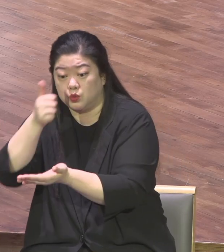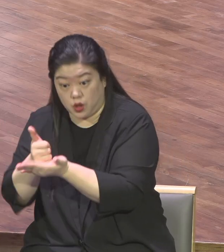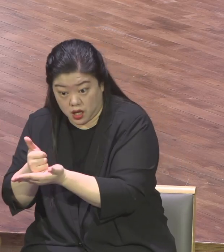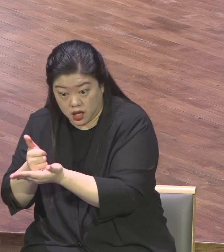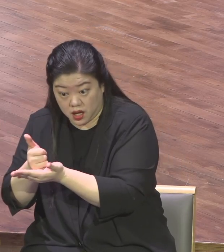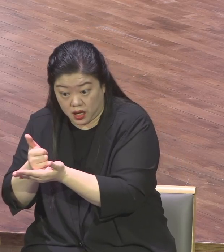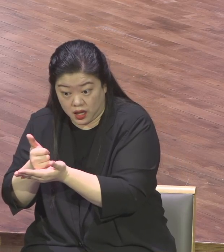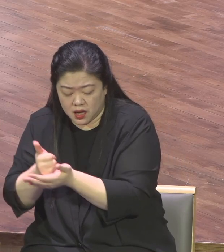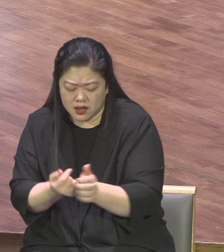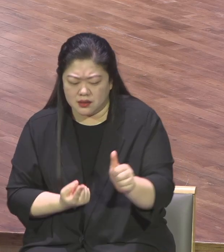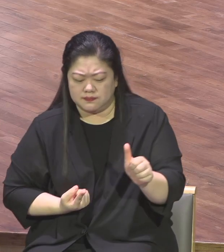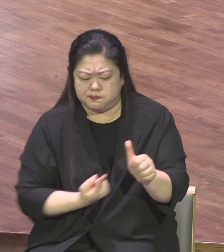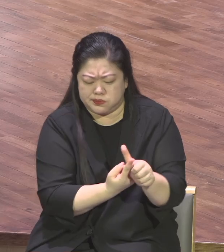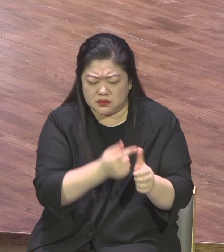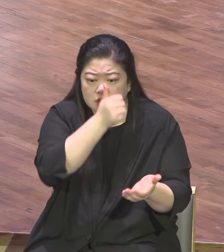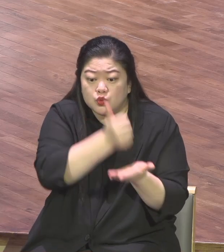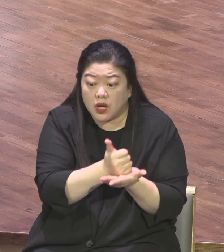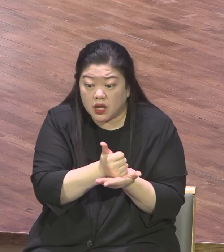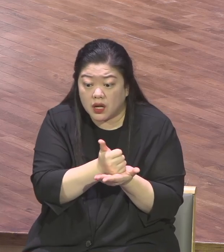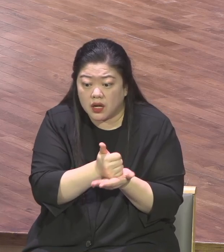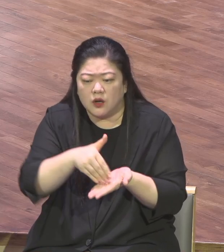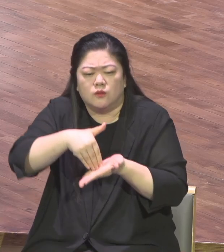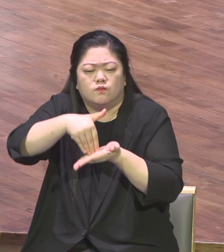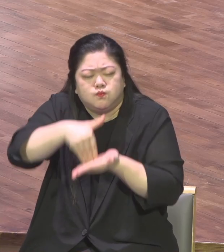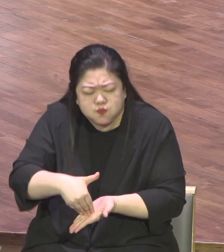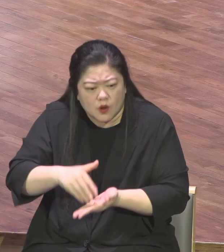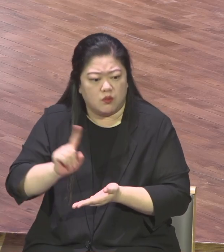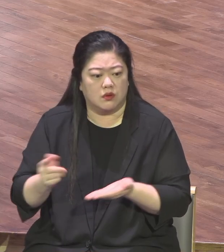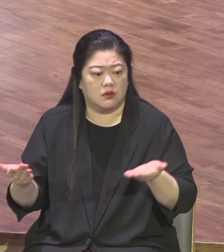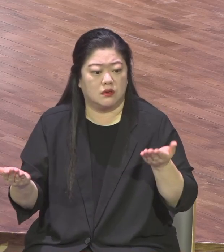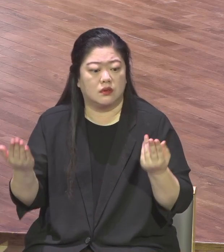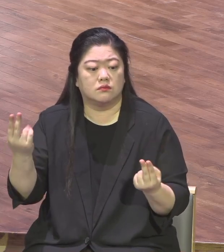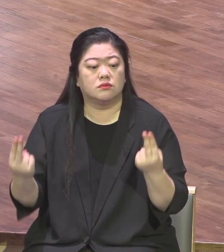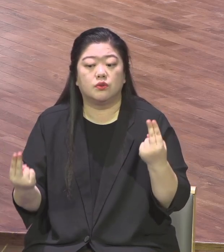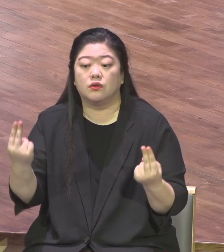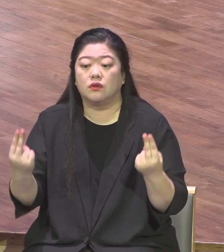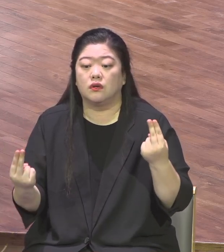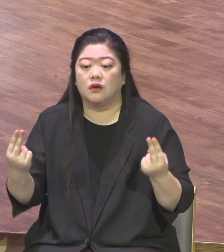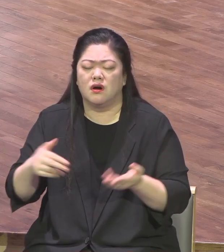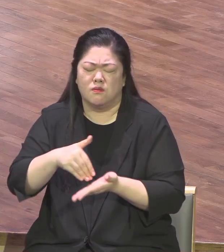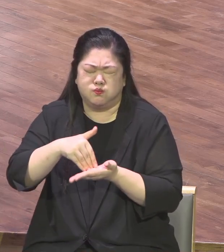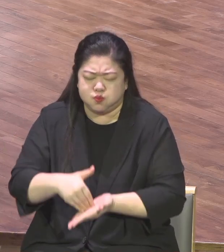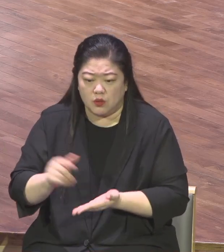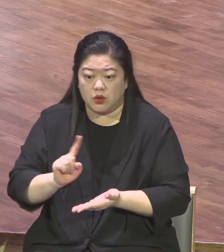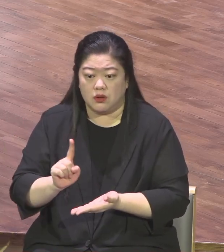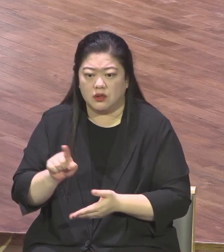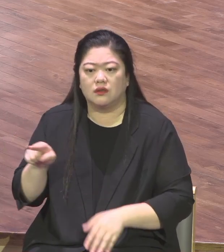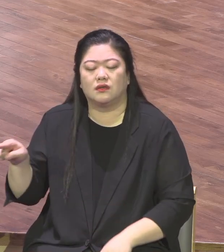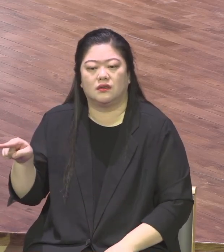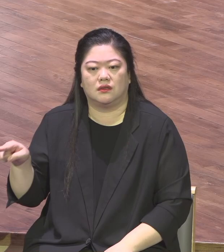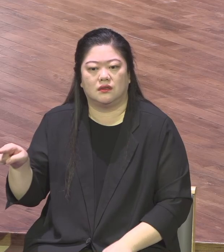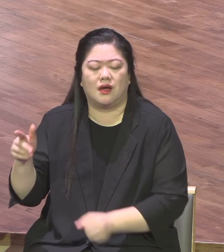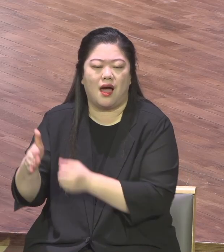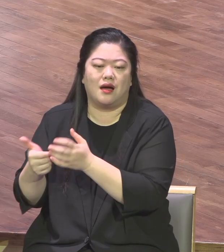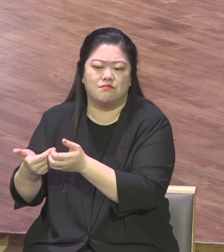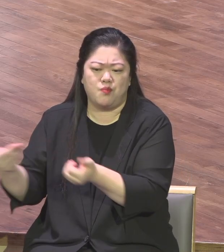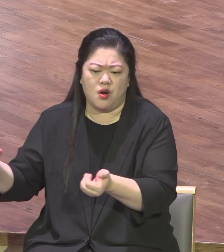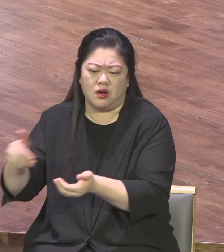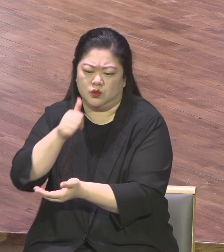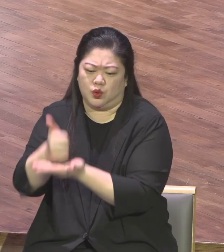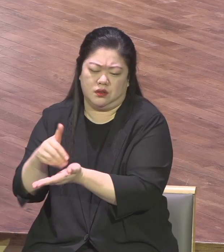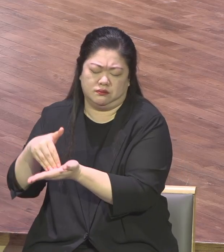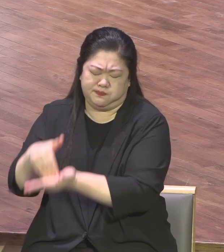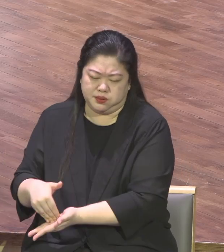살인자에게 예수 믿어 영접시키면 그 사람 구원받아버려요. 그런데 하나님 떠난 상태는 이건 아무것도 안 되는 겁니다. 이걸